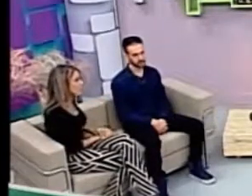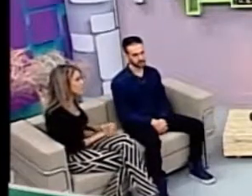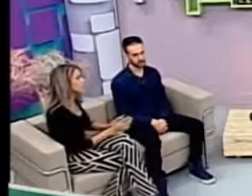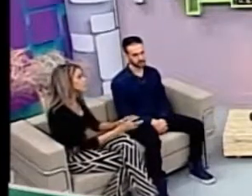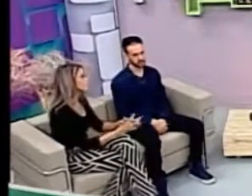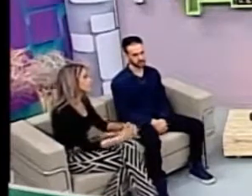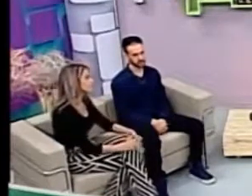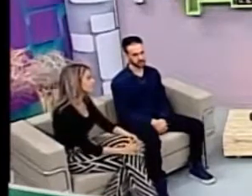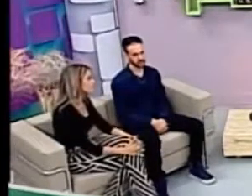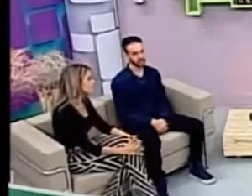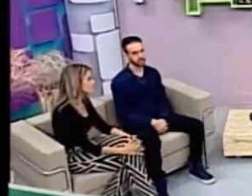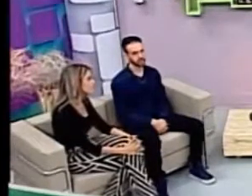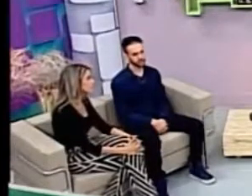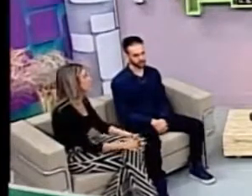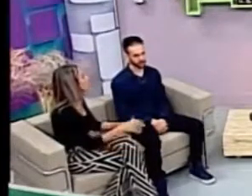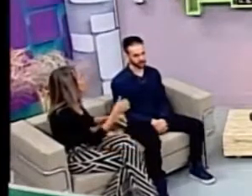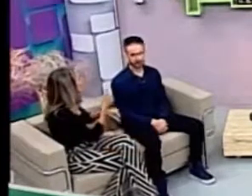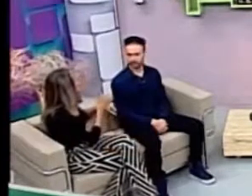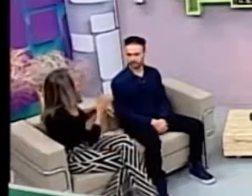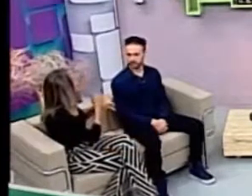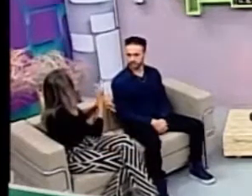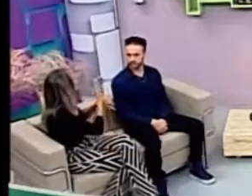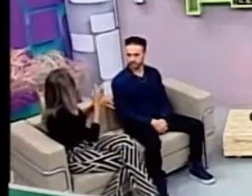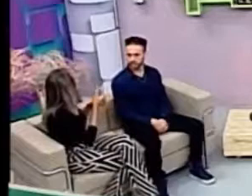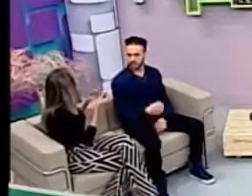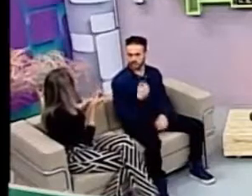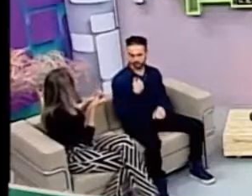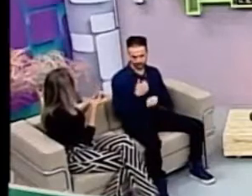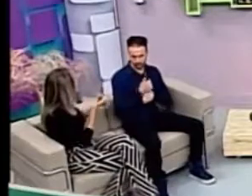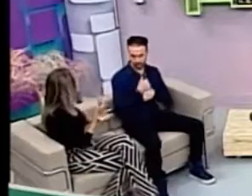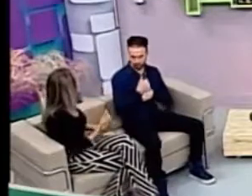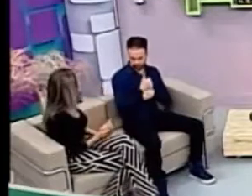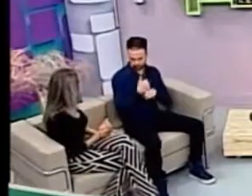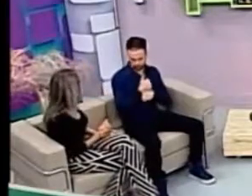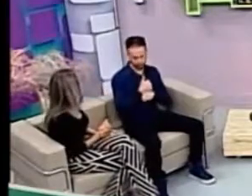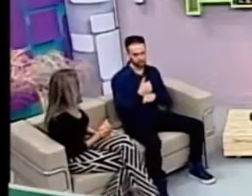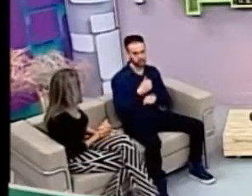finalizar, como é que foi a vida profissional do Helder? E de modo geral, como é que é isso para os surdos?